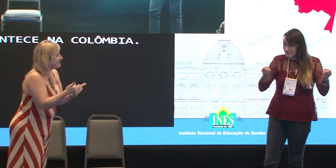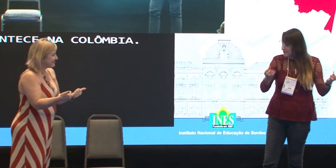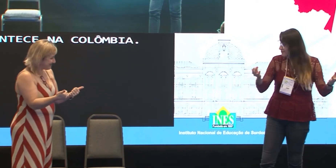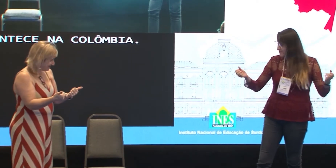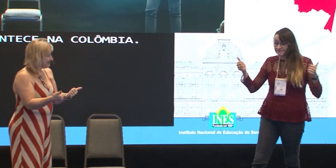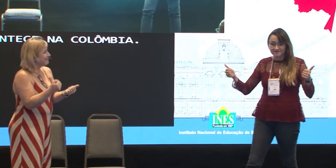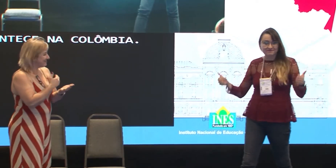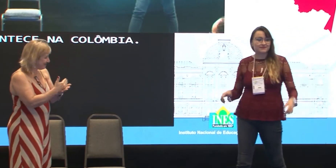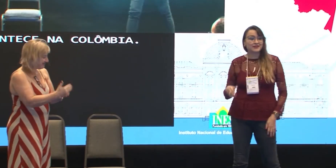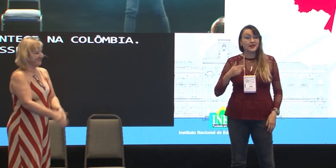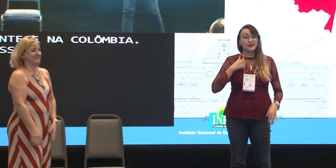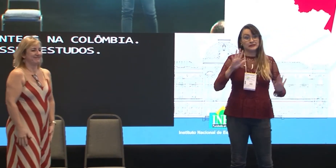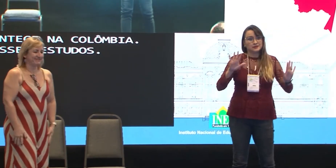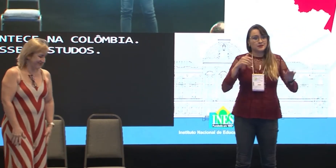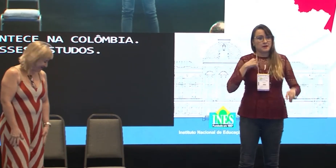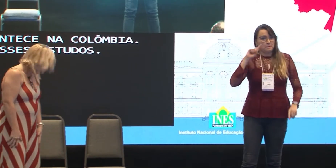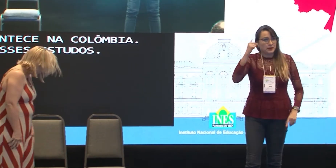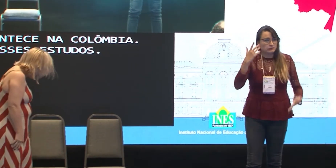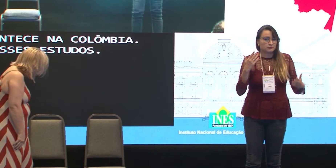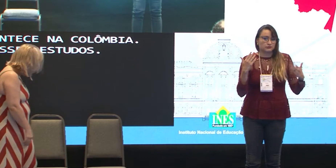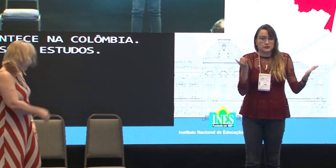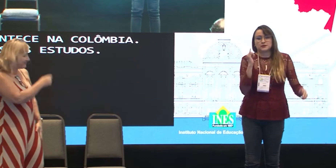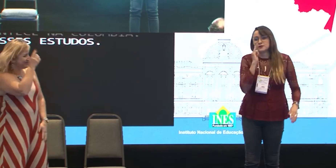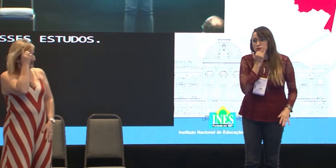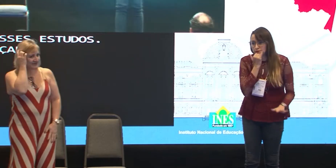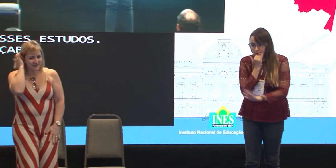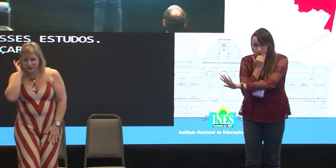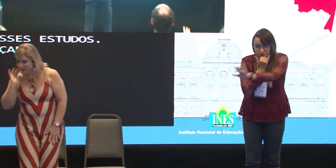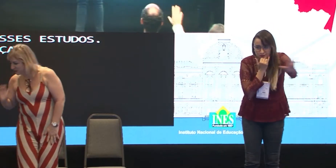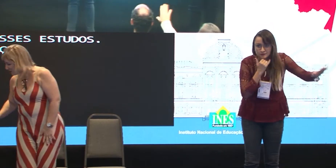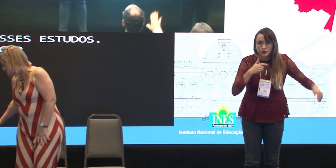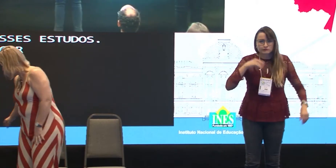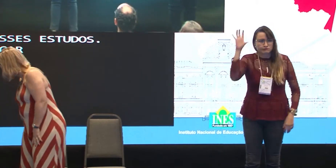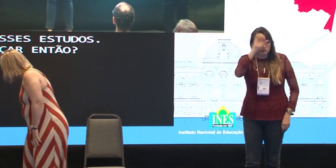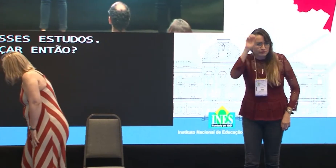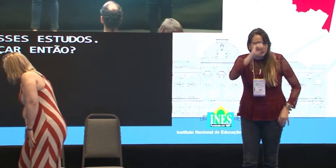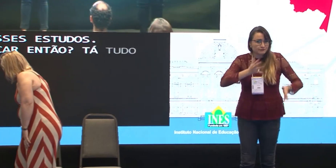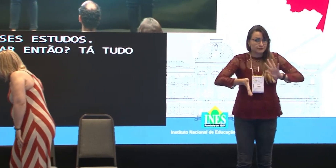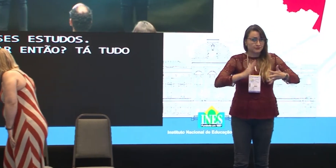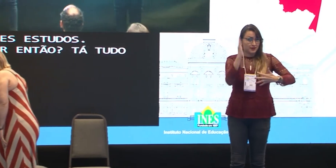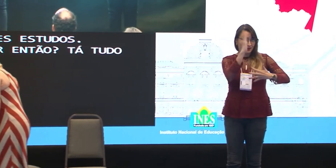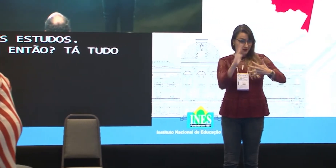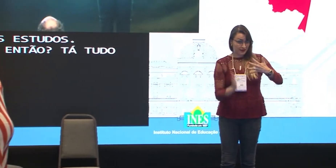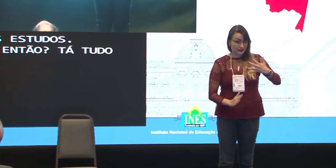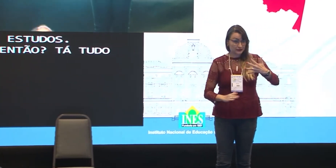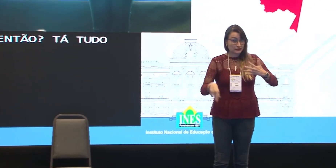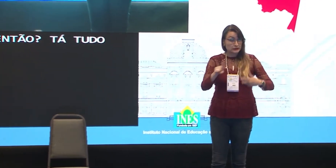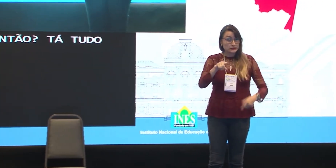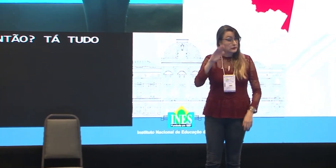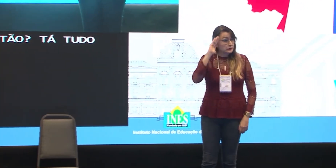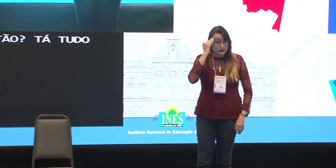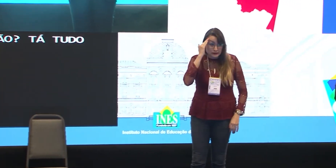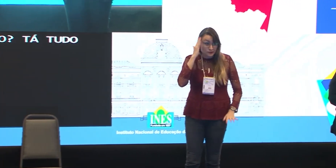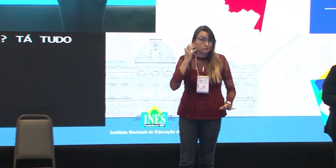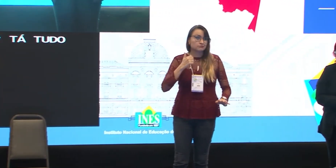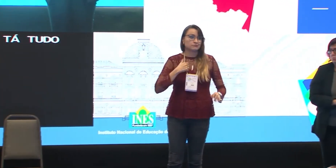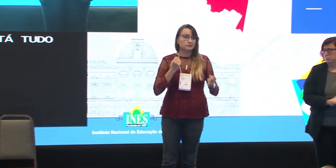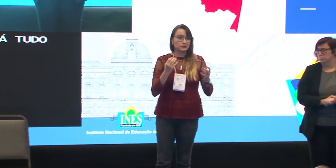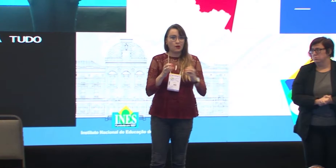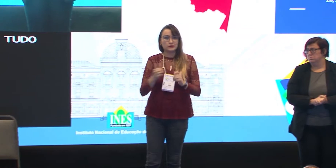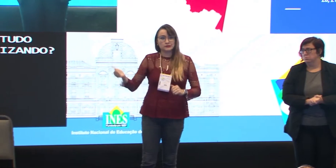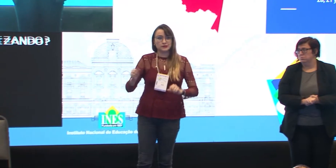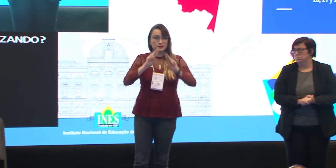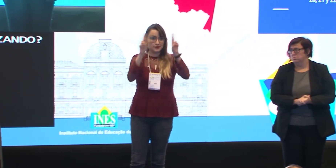Posso começar então? Tá tudo bem? Posso começar sinalizando? Antes de mais nada, vocês me perdoem, mas eu estou aprendendo língua de